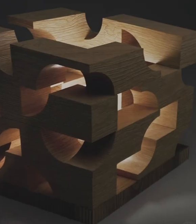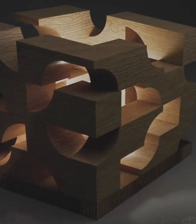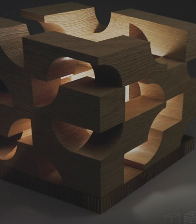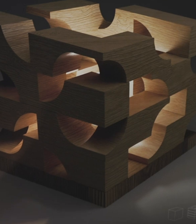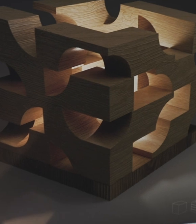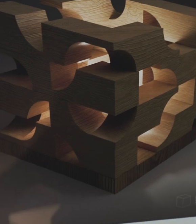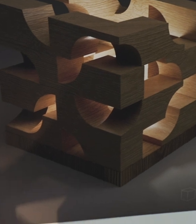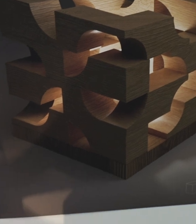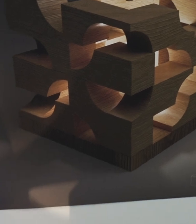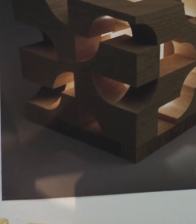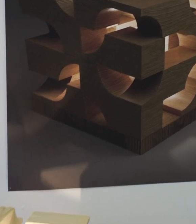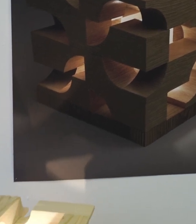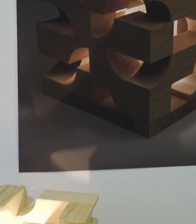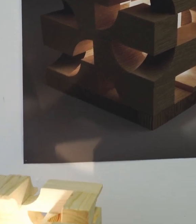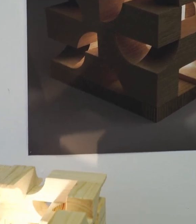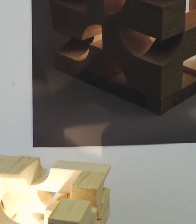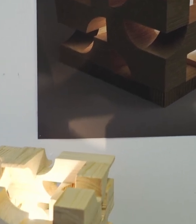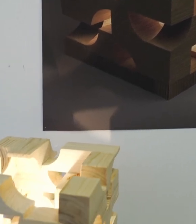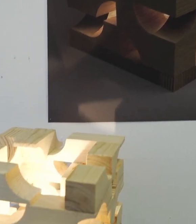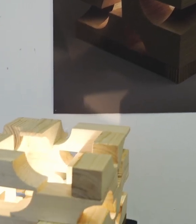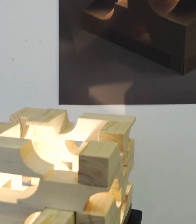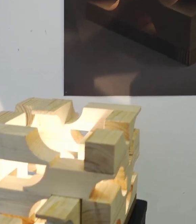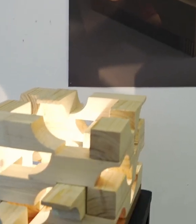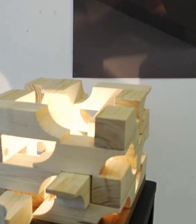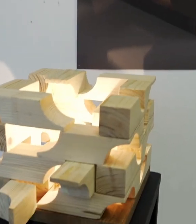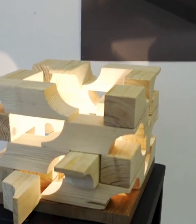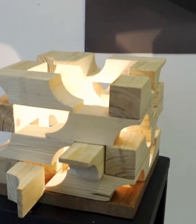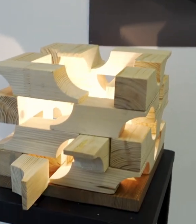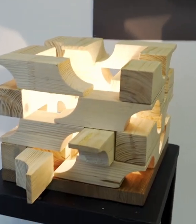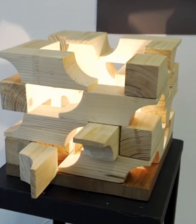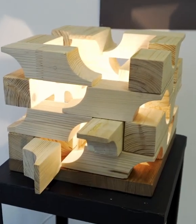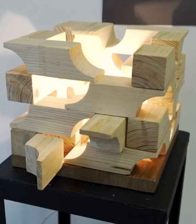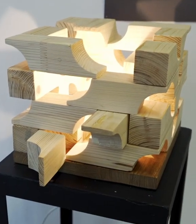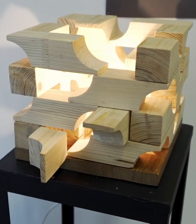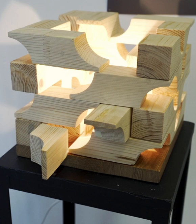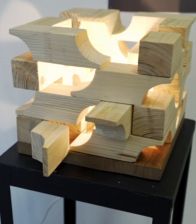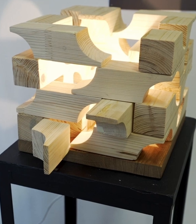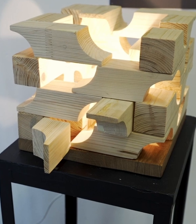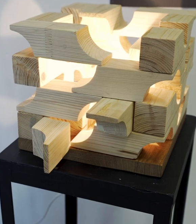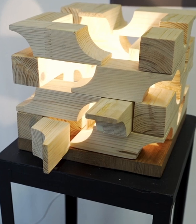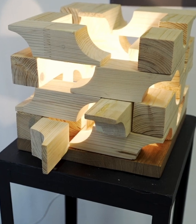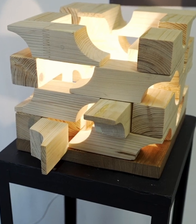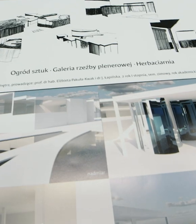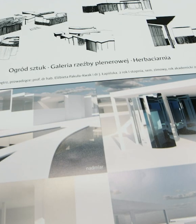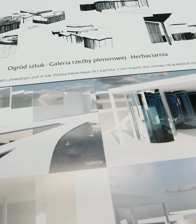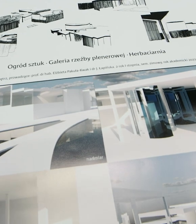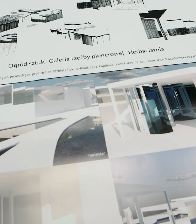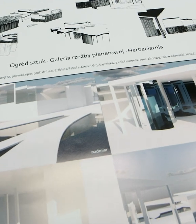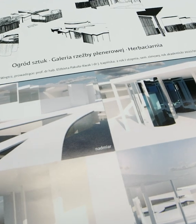na zewnątrz i prezentować je ludziom, którzy niekoniecznie trafiliby do nas na wydział. Program studiów na Wydziale Architektury Wnętrz zbudowaliśmy tak,